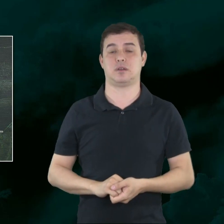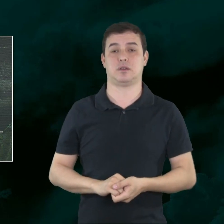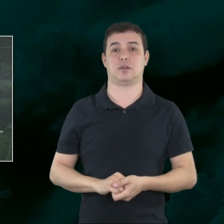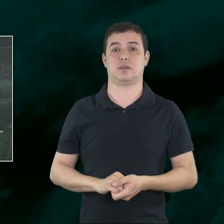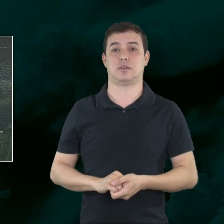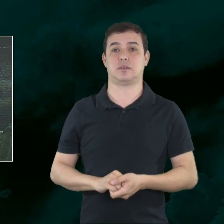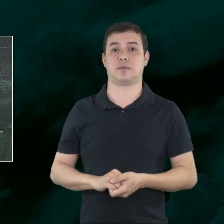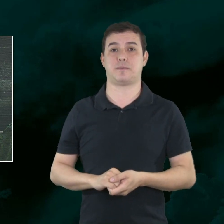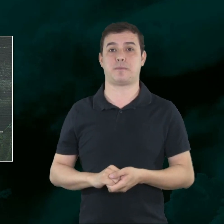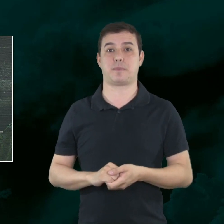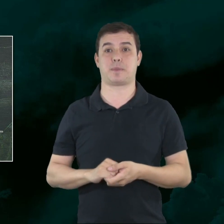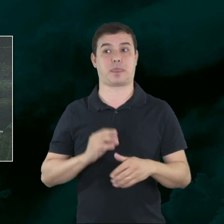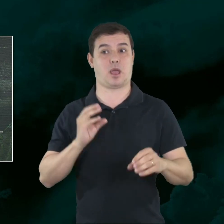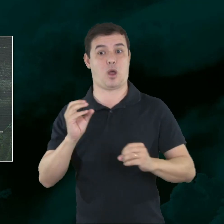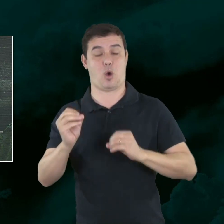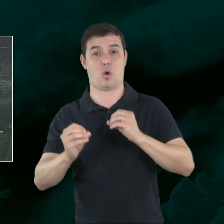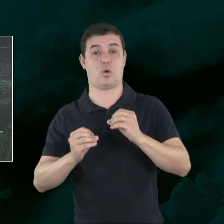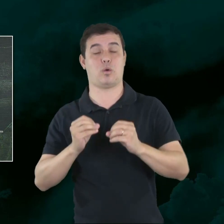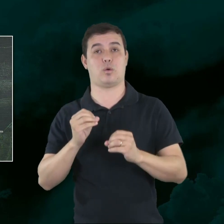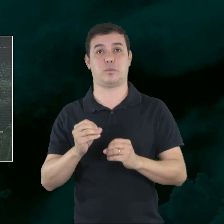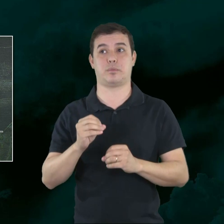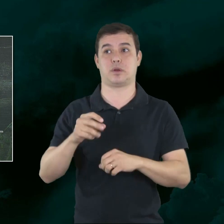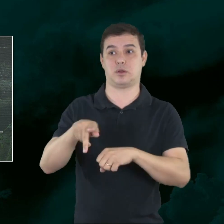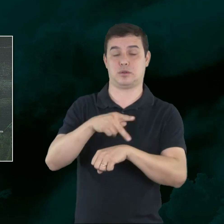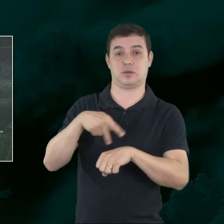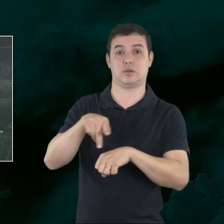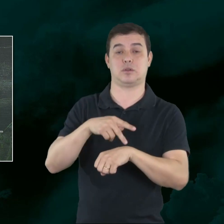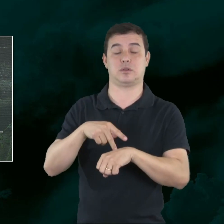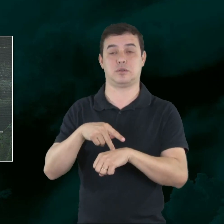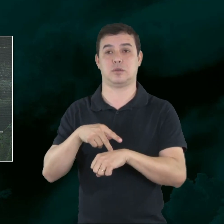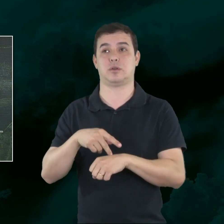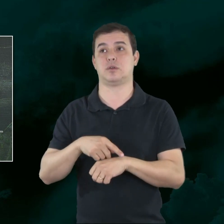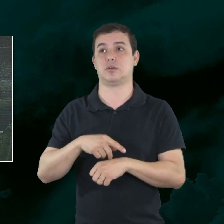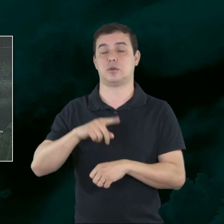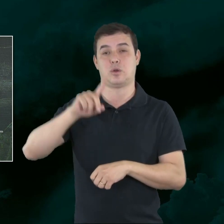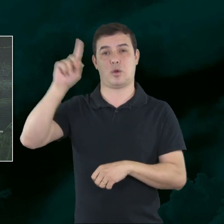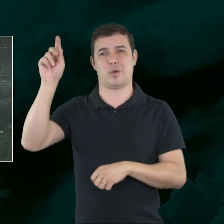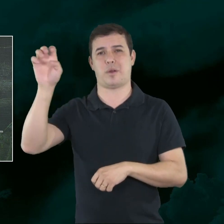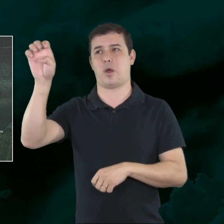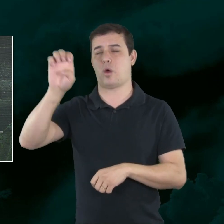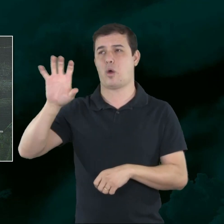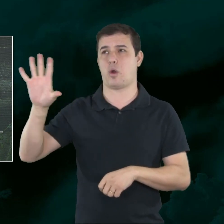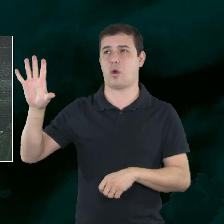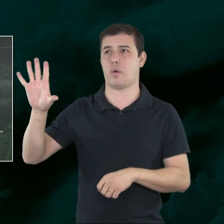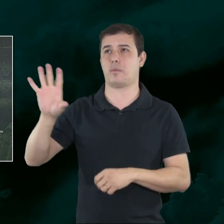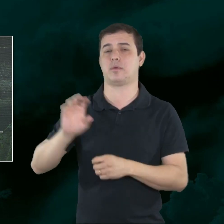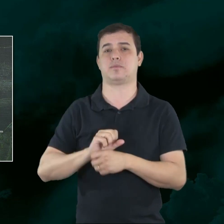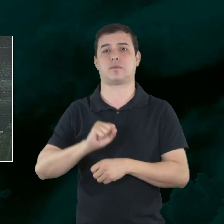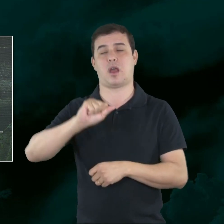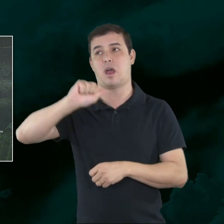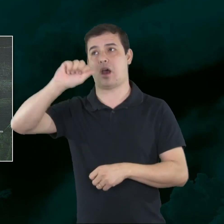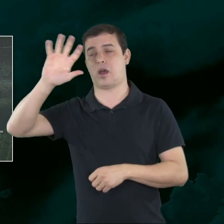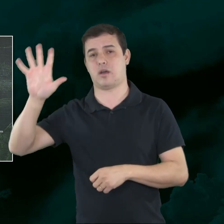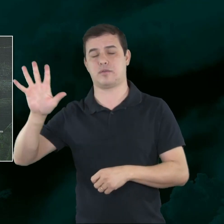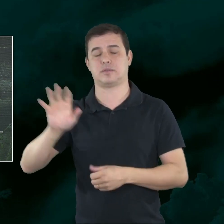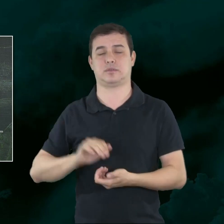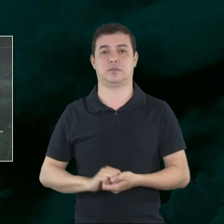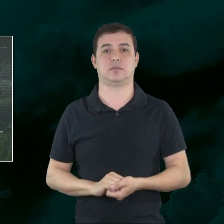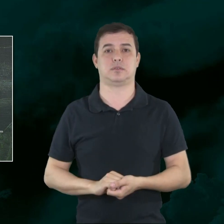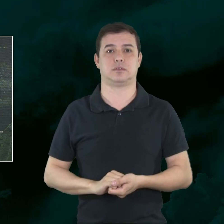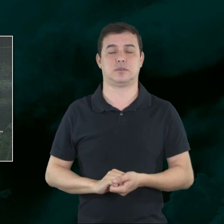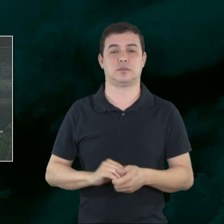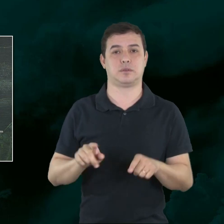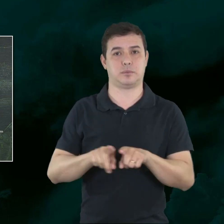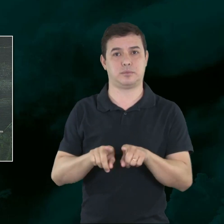a própria estância, a estância é minha, vamos manter a estância. E também não se esqueça